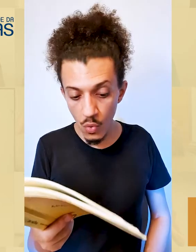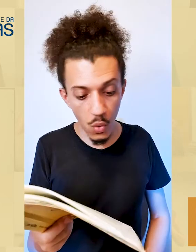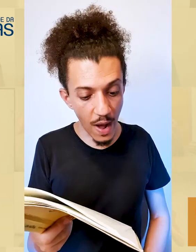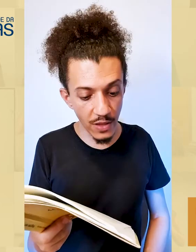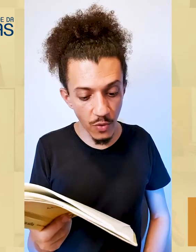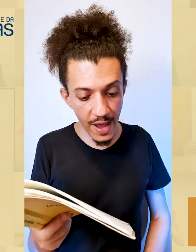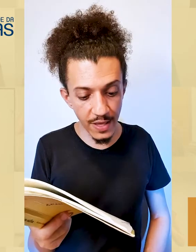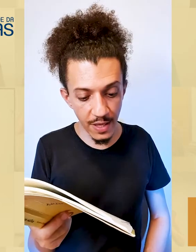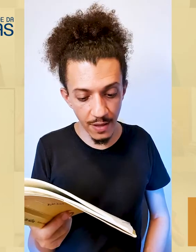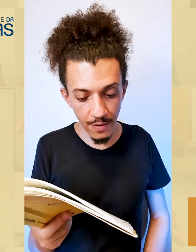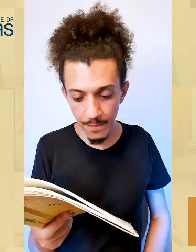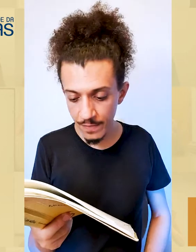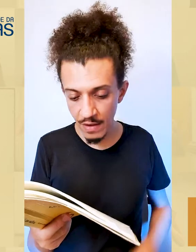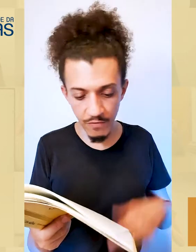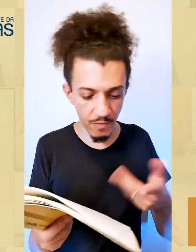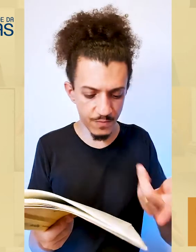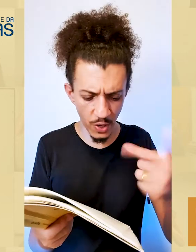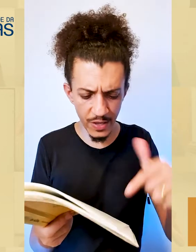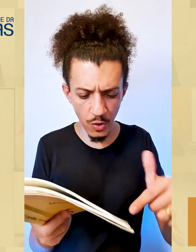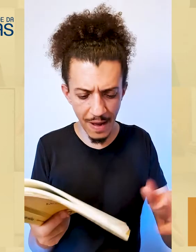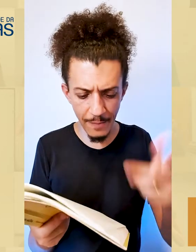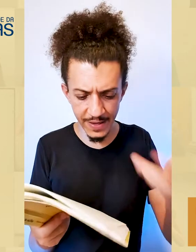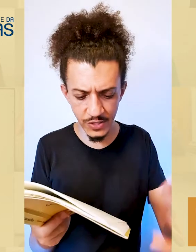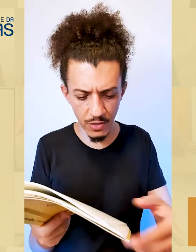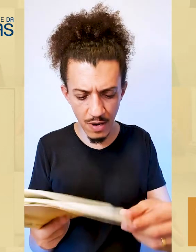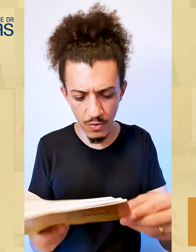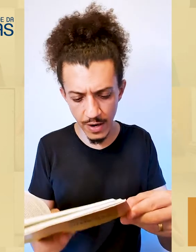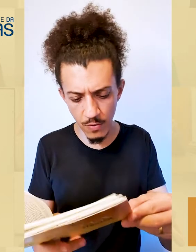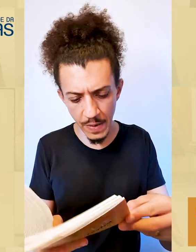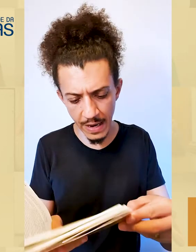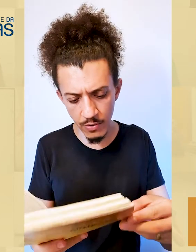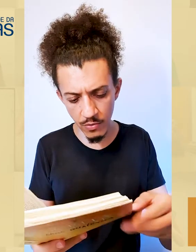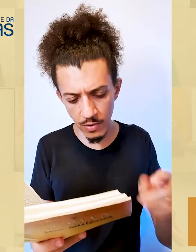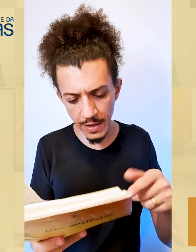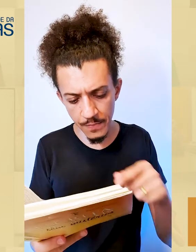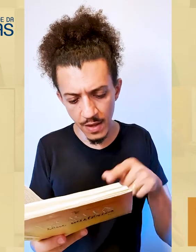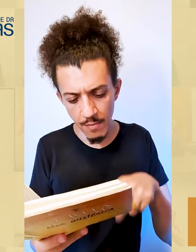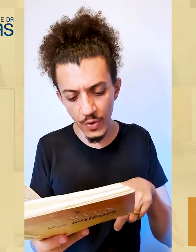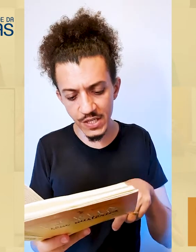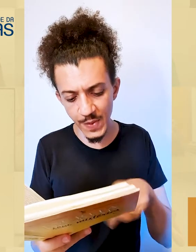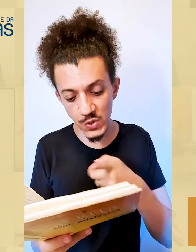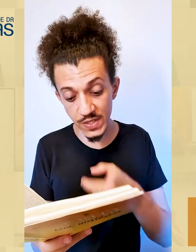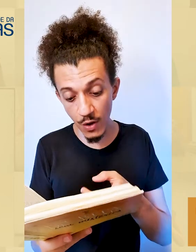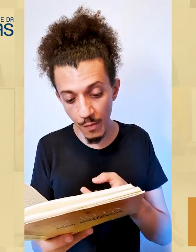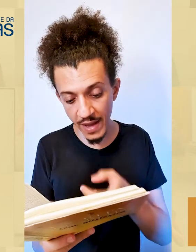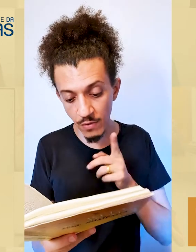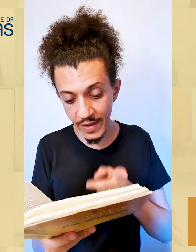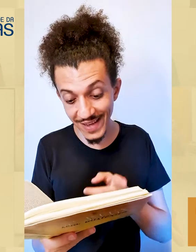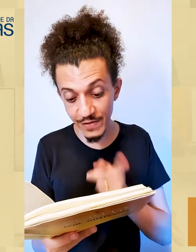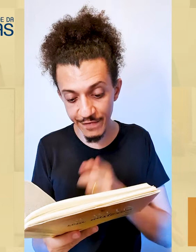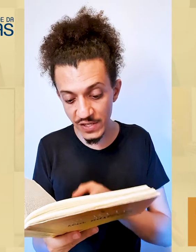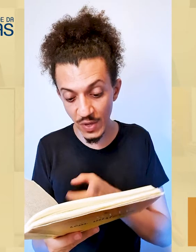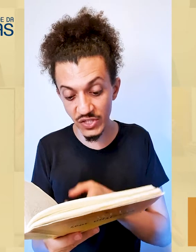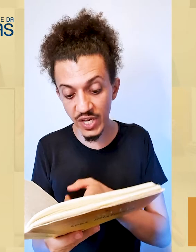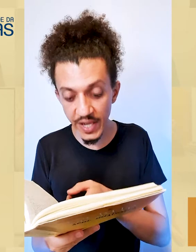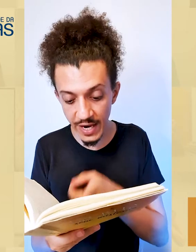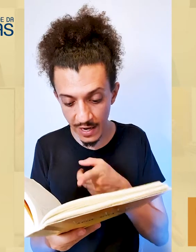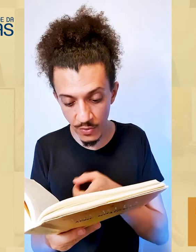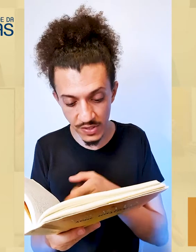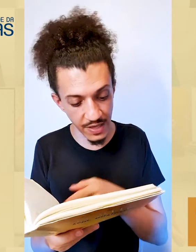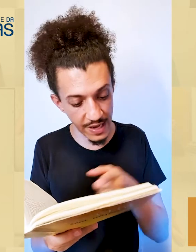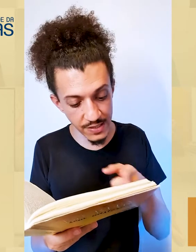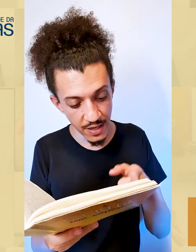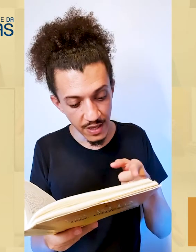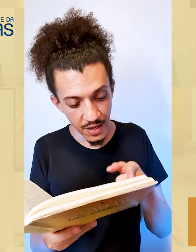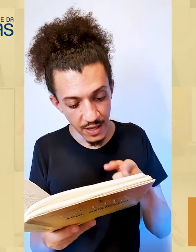Contudo, o quadro é que, vou só retomar para quem chegou agora a acompanhar o que eu li, muitas pessoas argumentam que é difícil adquirir a